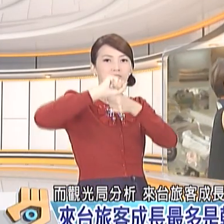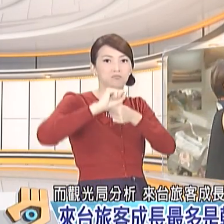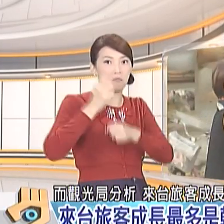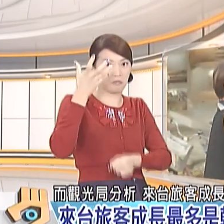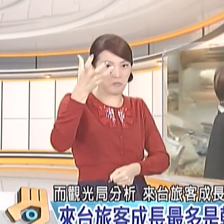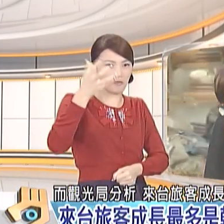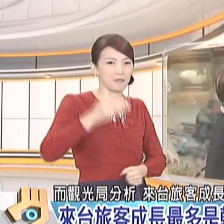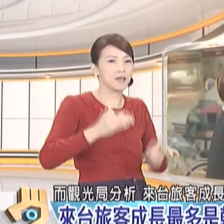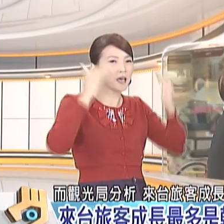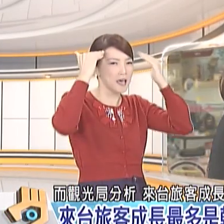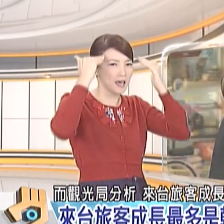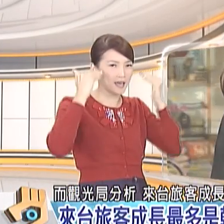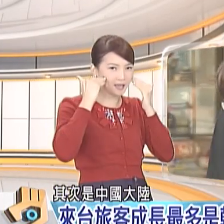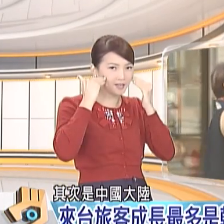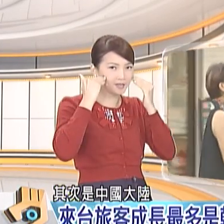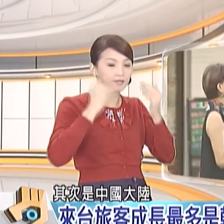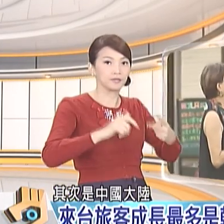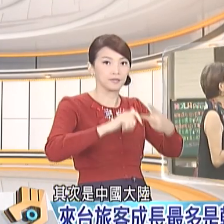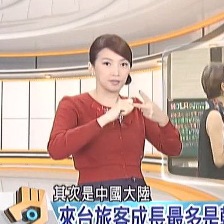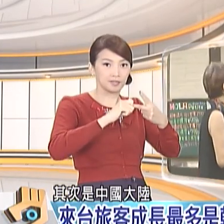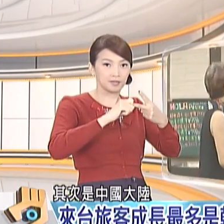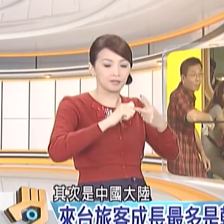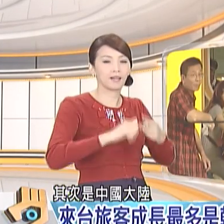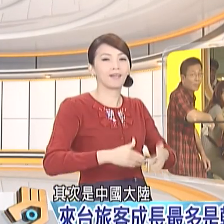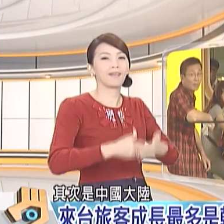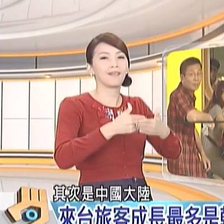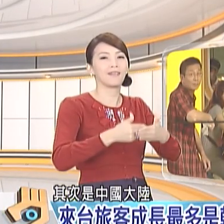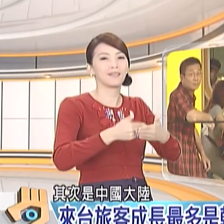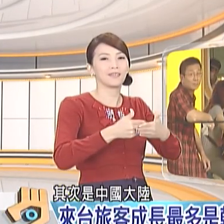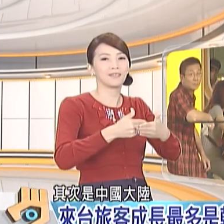国，而其次是中国大陆。